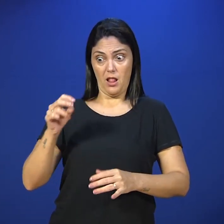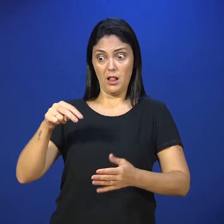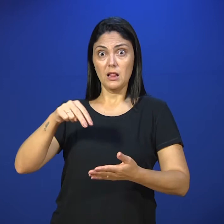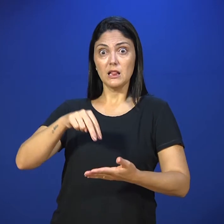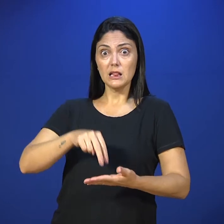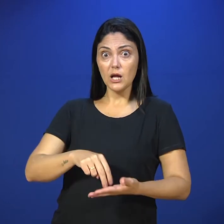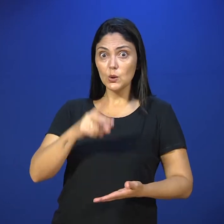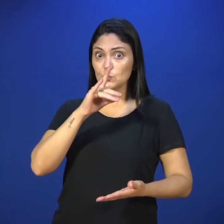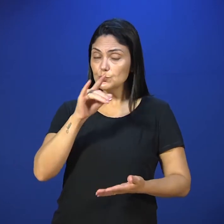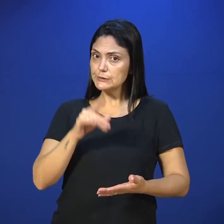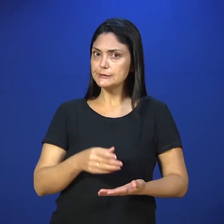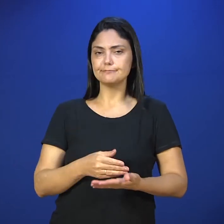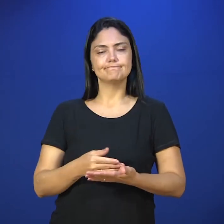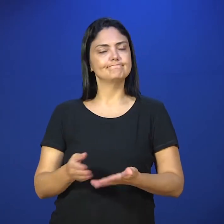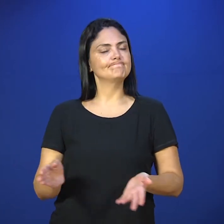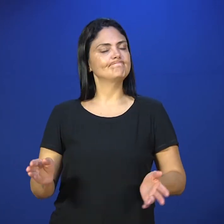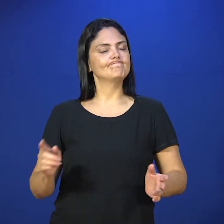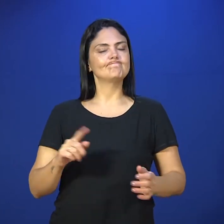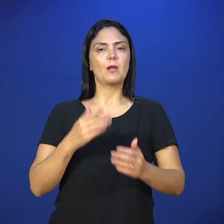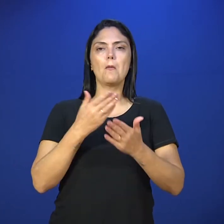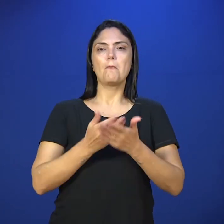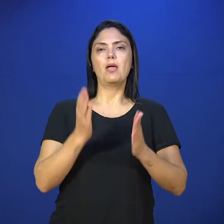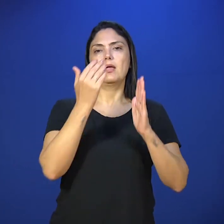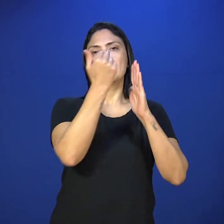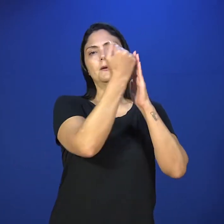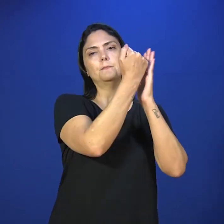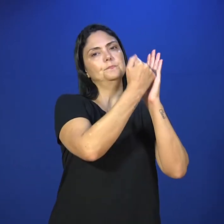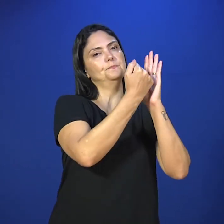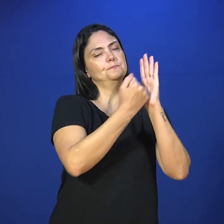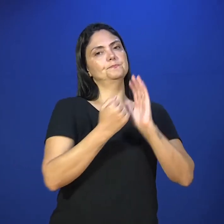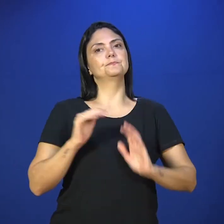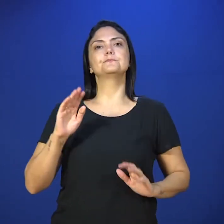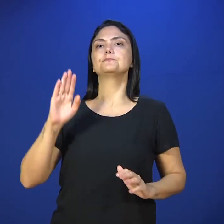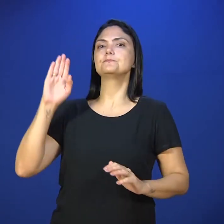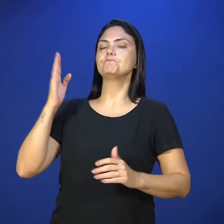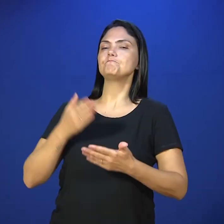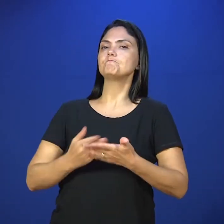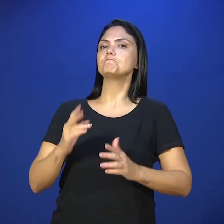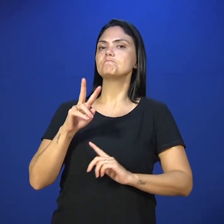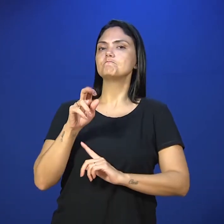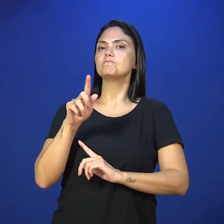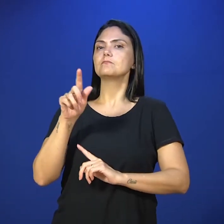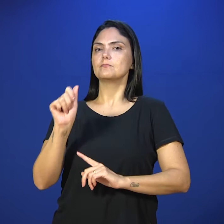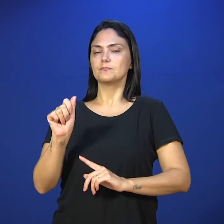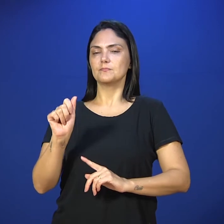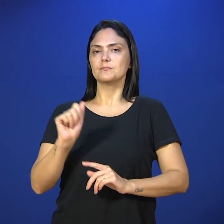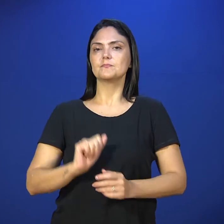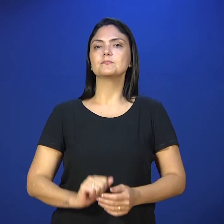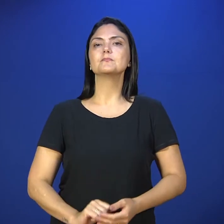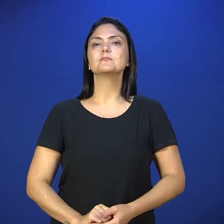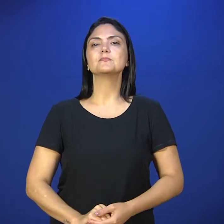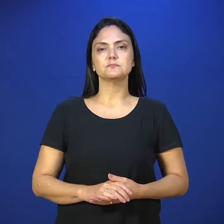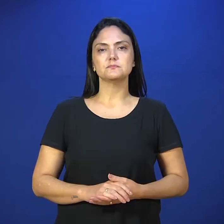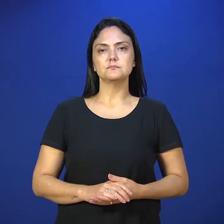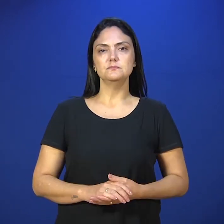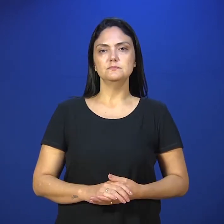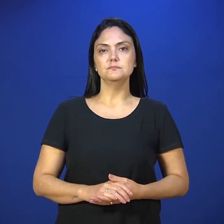no prazo previsto implica na desclassificação do candidato e na perda da vaga.